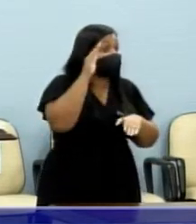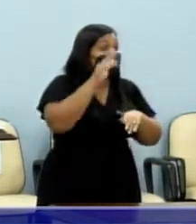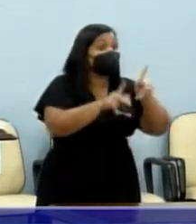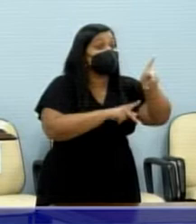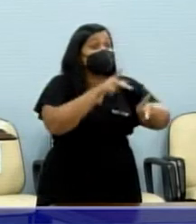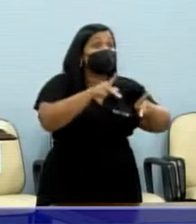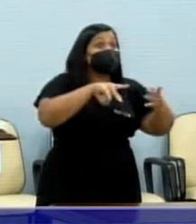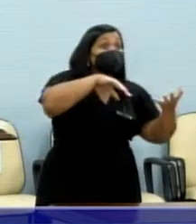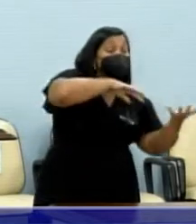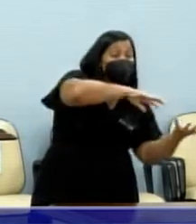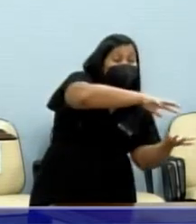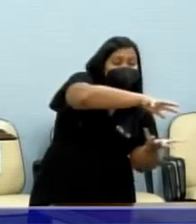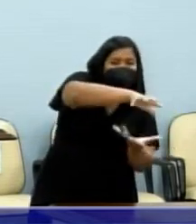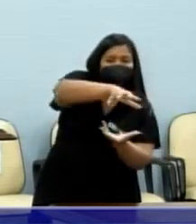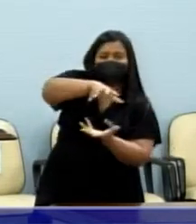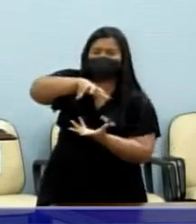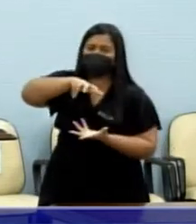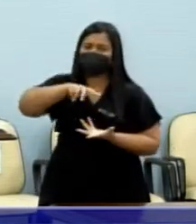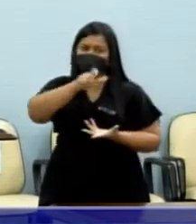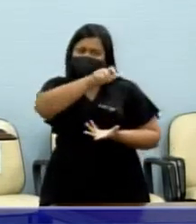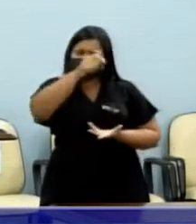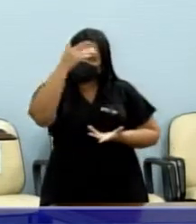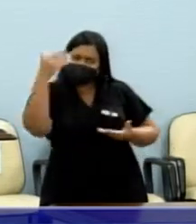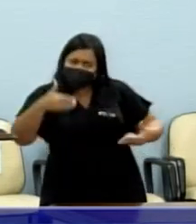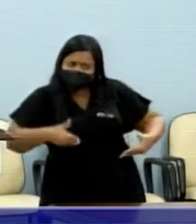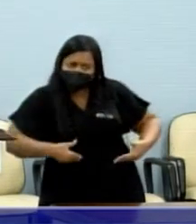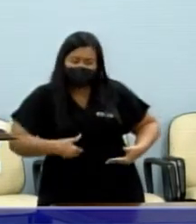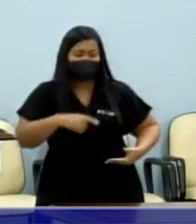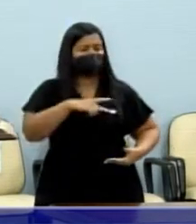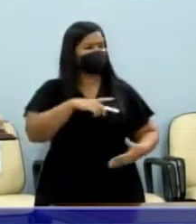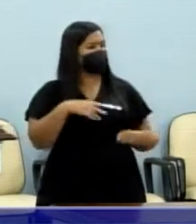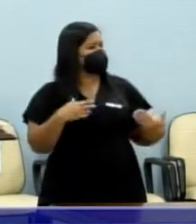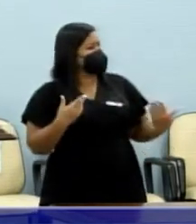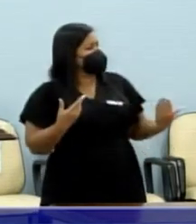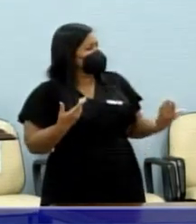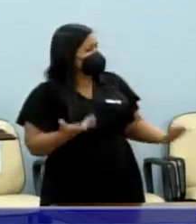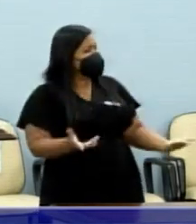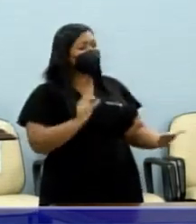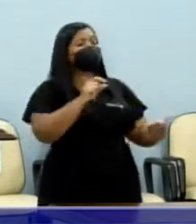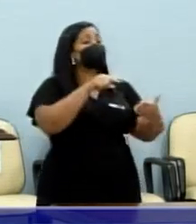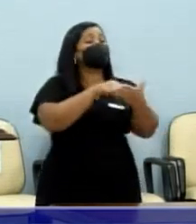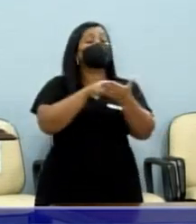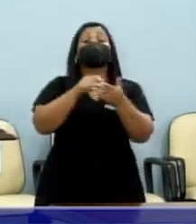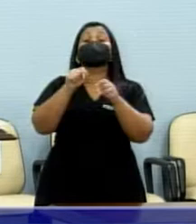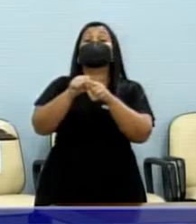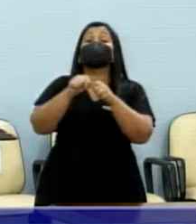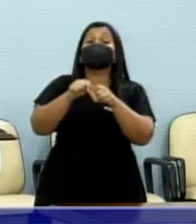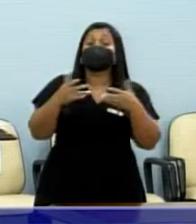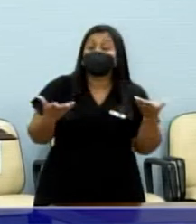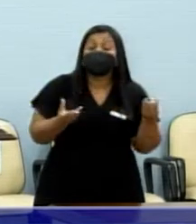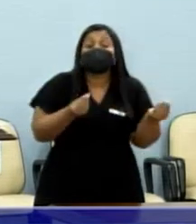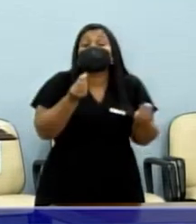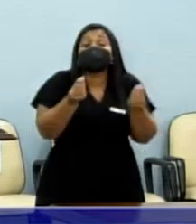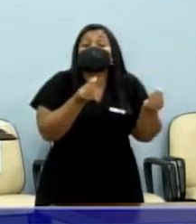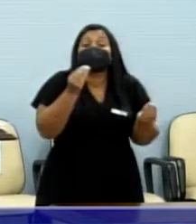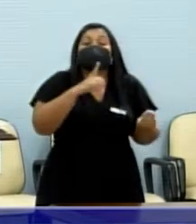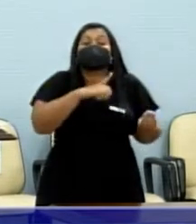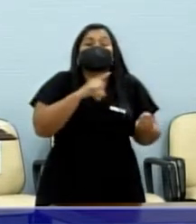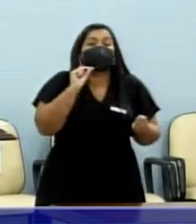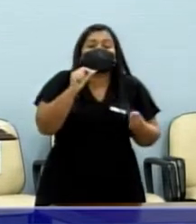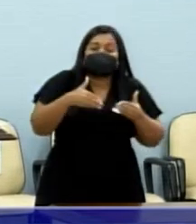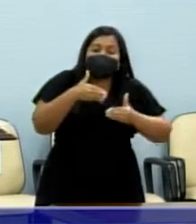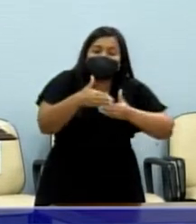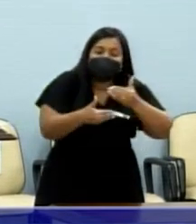população mundial. E como assim existem pessoas que passam fome? Quem que faz a denúncia disso e quem que tem a chave do processo